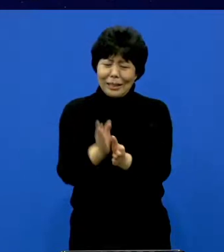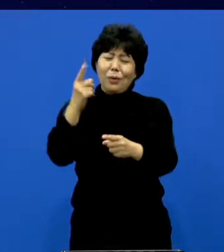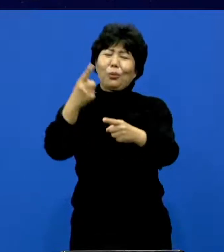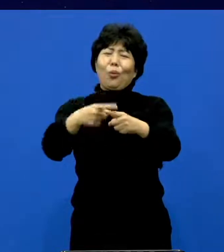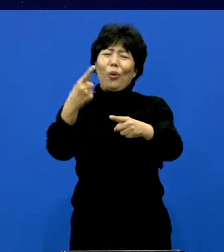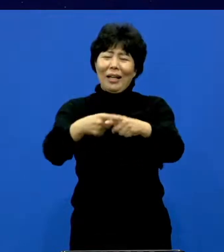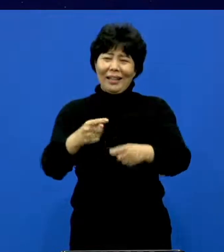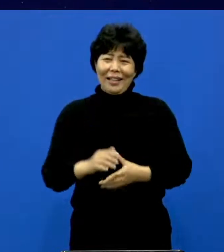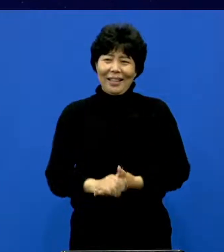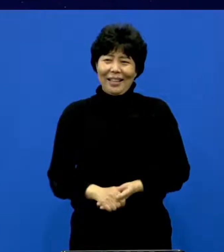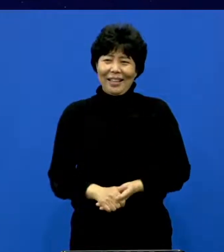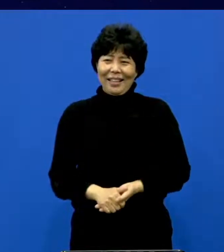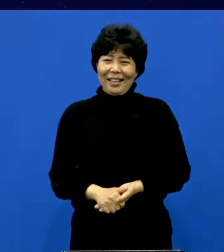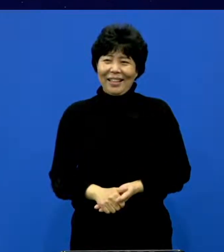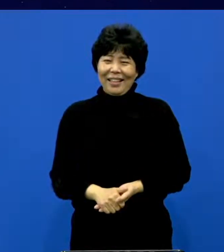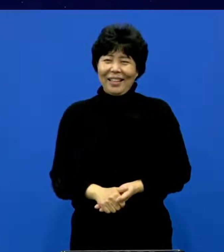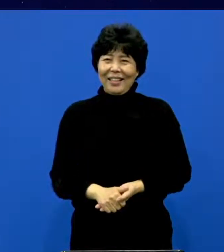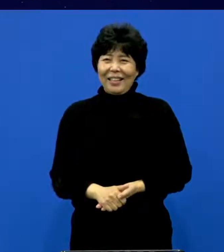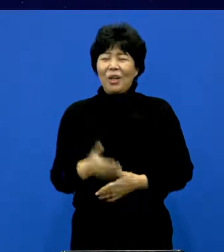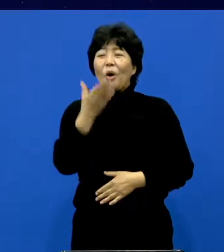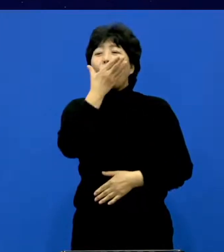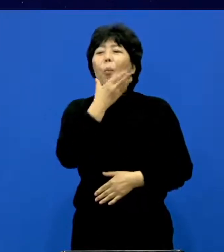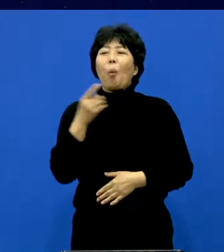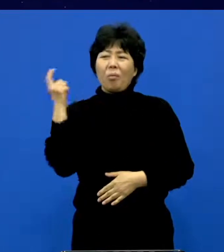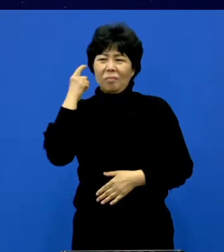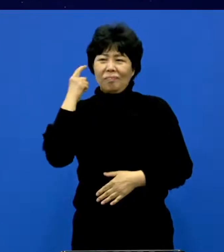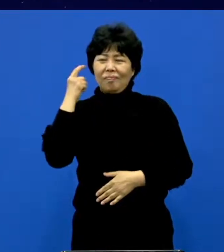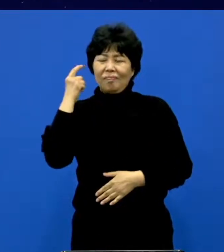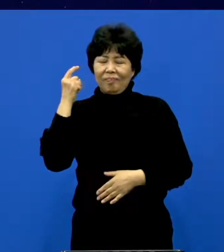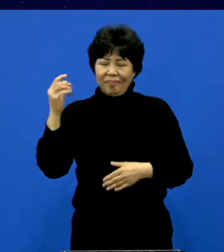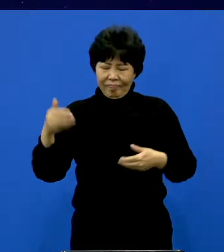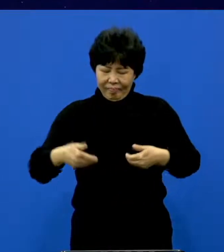과거의 삶을 재탕하지 않으려고 하면 복음을 붙들어야 된다.